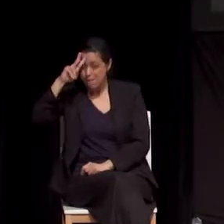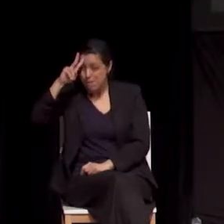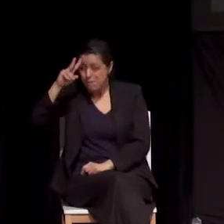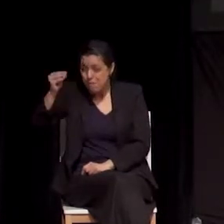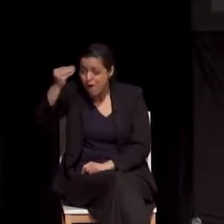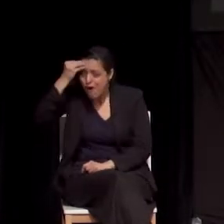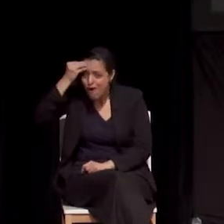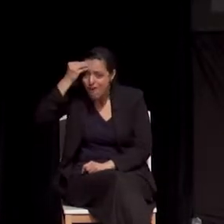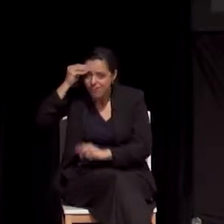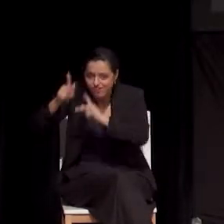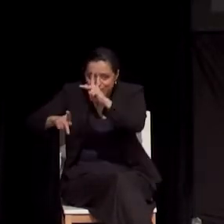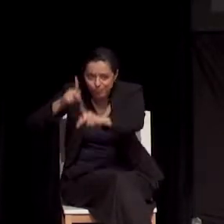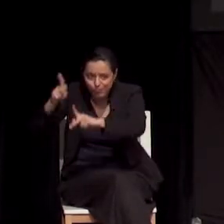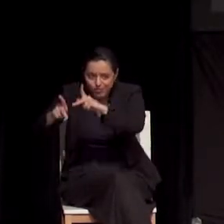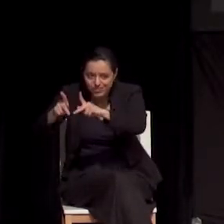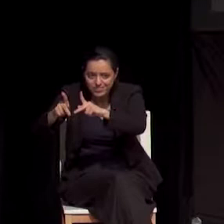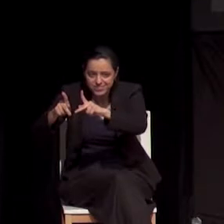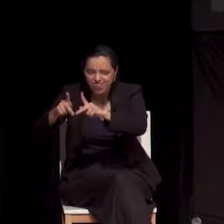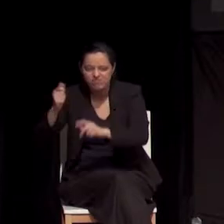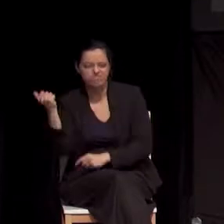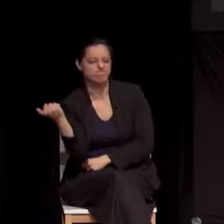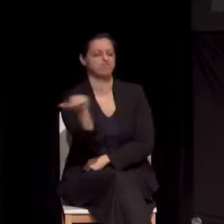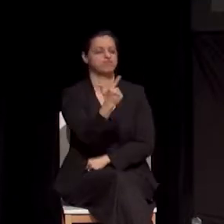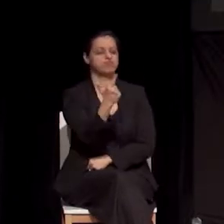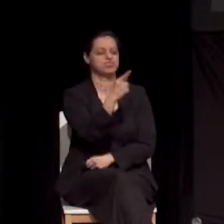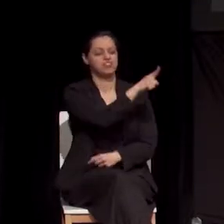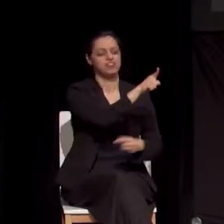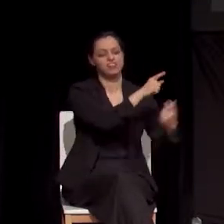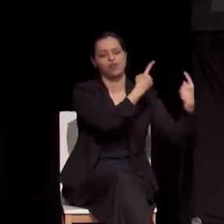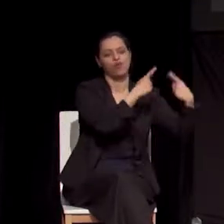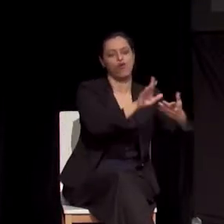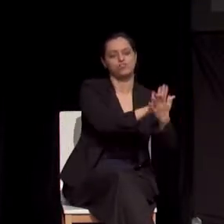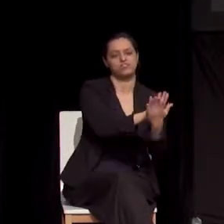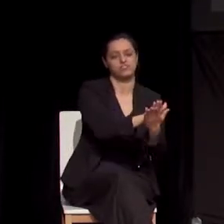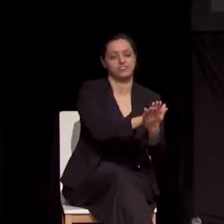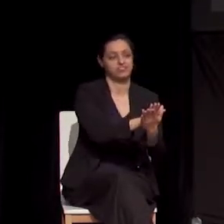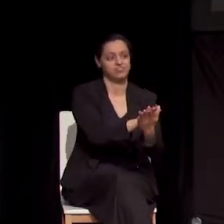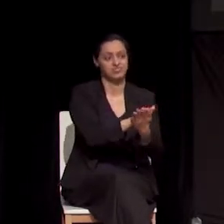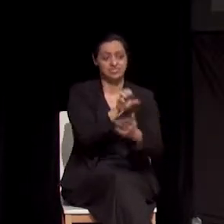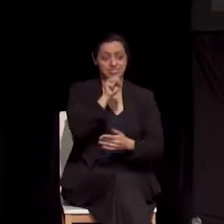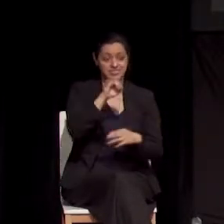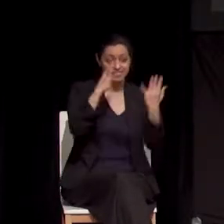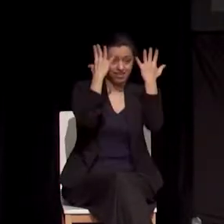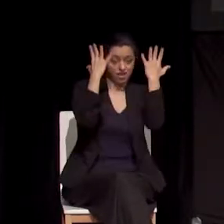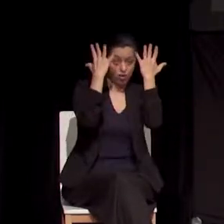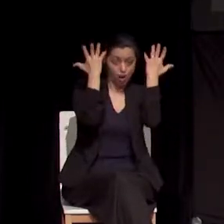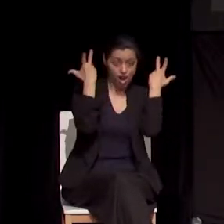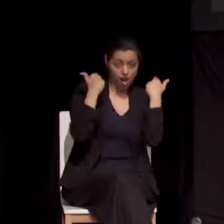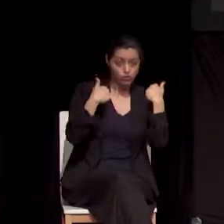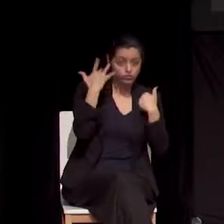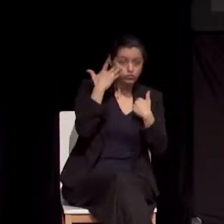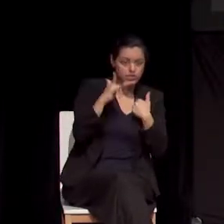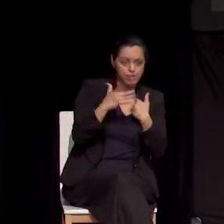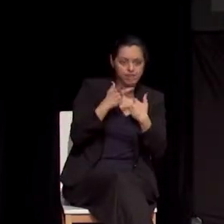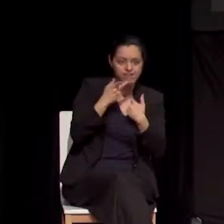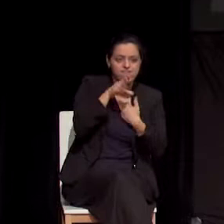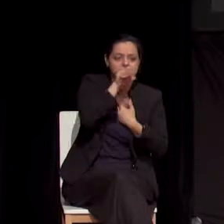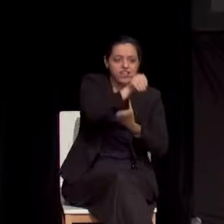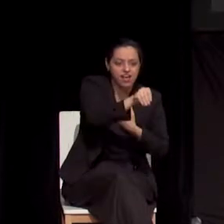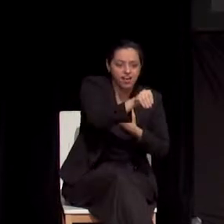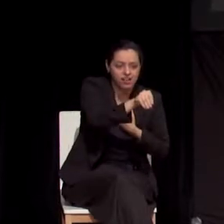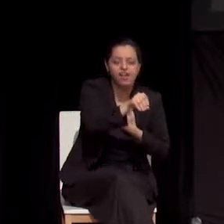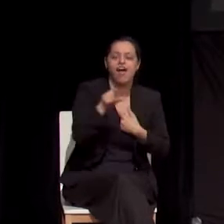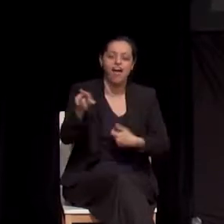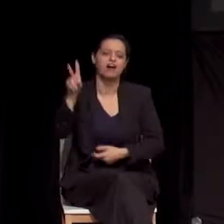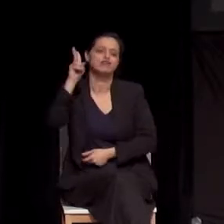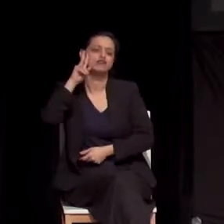um autor desconhecido brasileiro que dizia, por enquanto o leão não sabe falar, a história sempre será